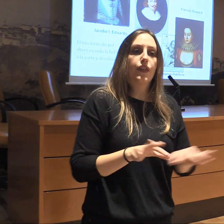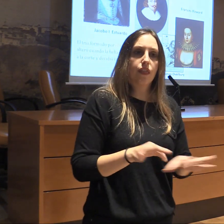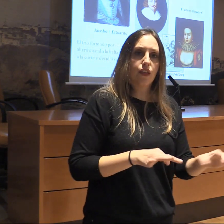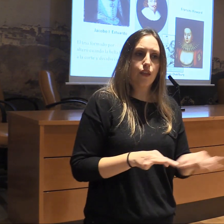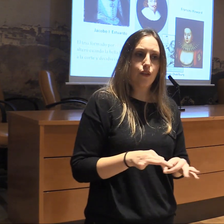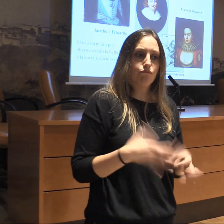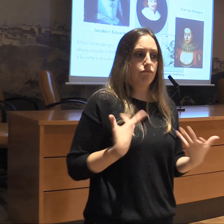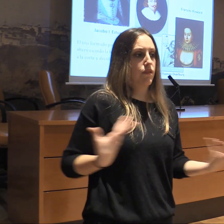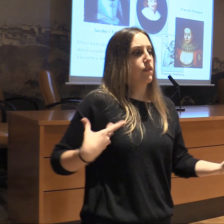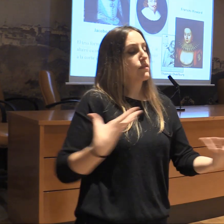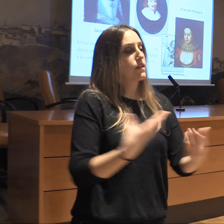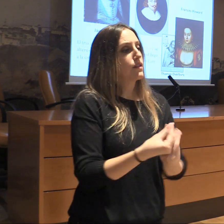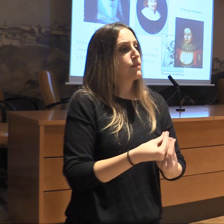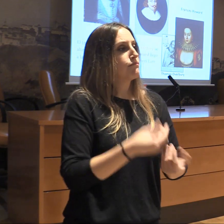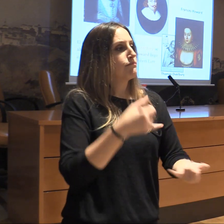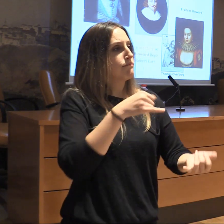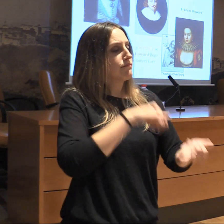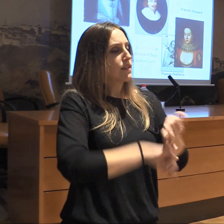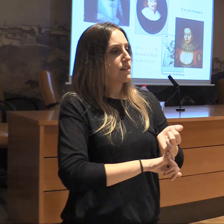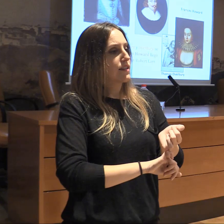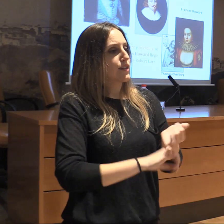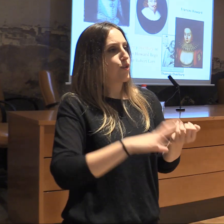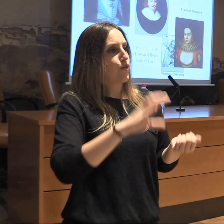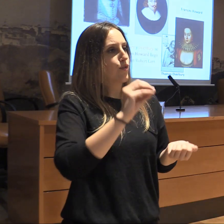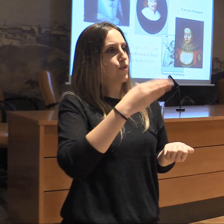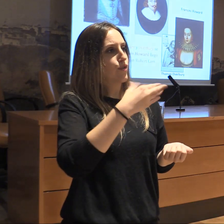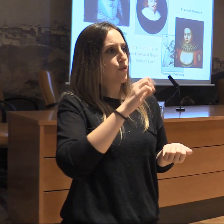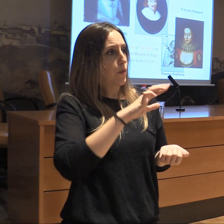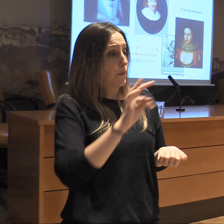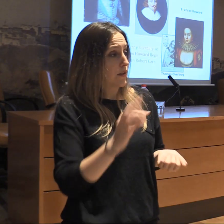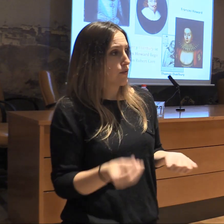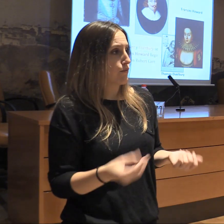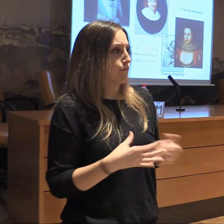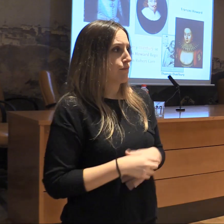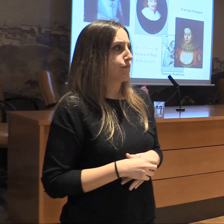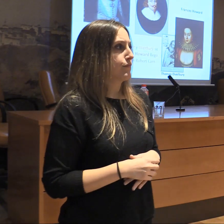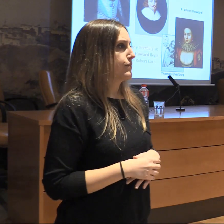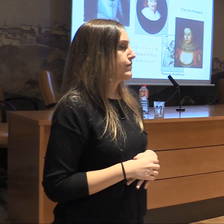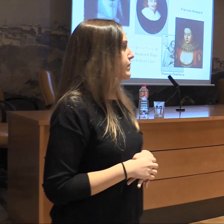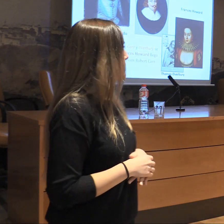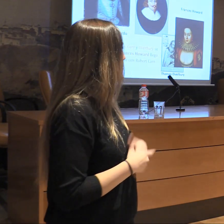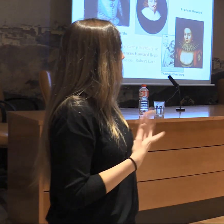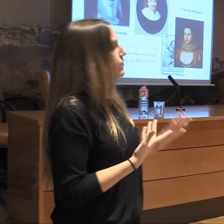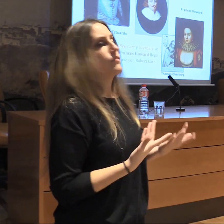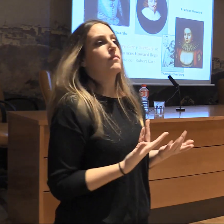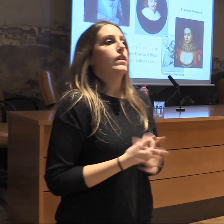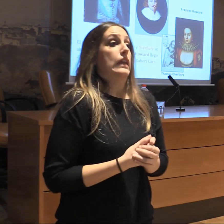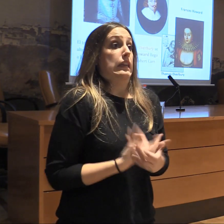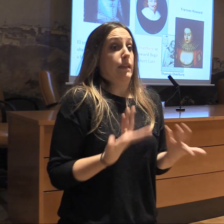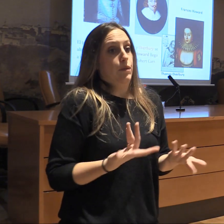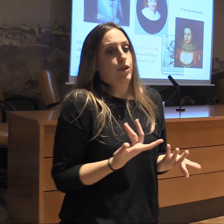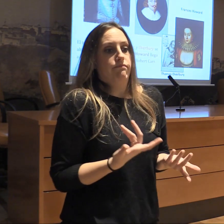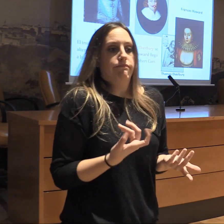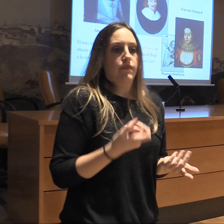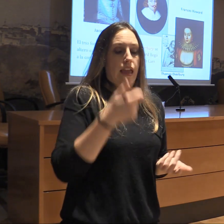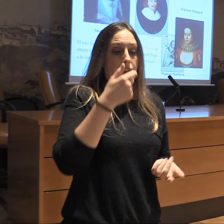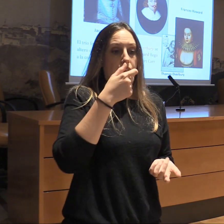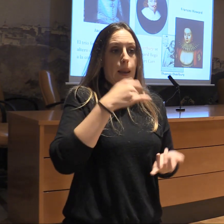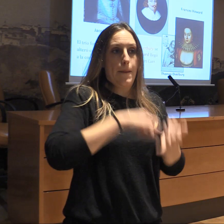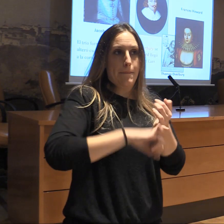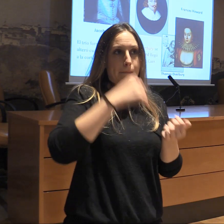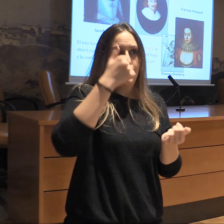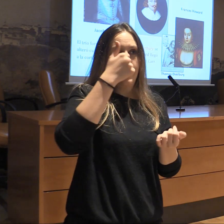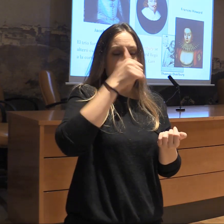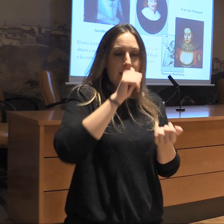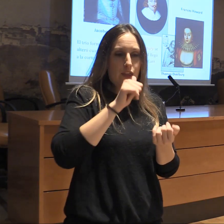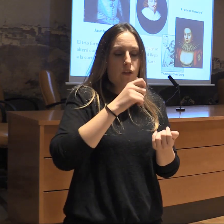Roberto Carr. Bueno, consiguió que le dieran un veredicto de impotencia a su entonces marido, que protestó mucho, pero bueno, la familia Howard